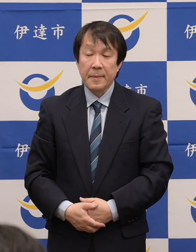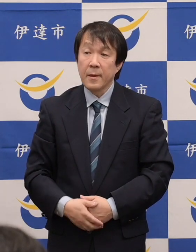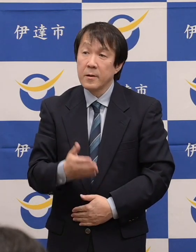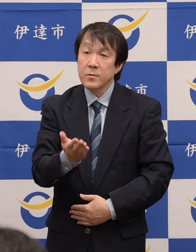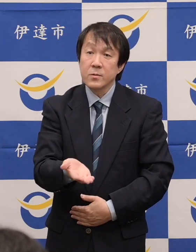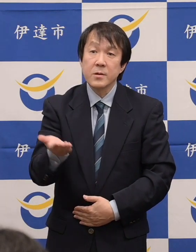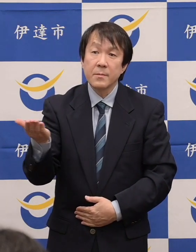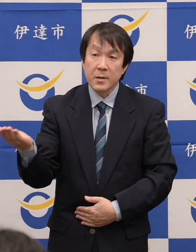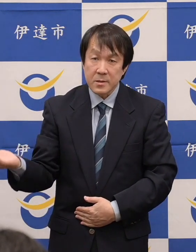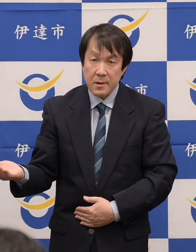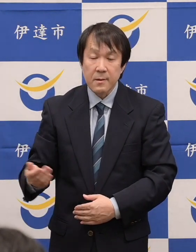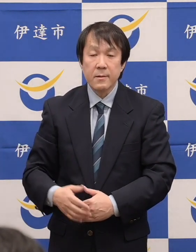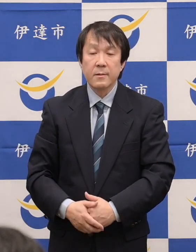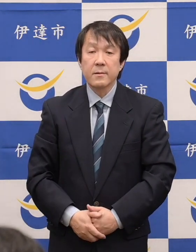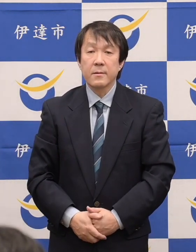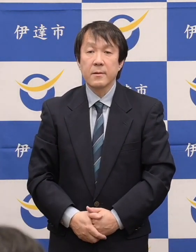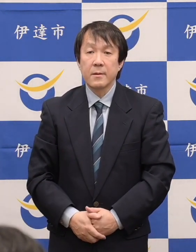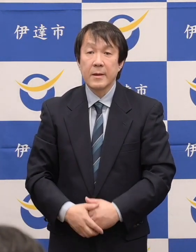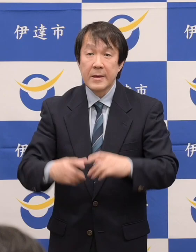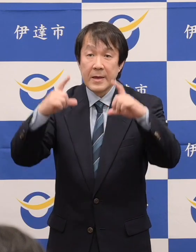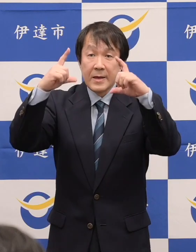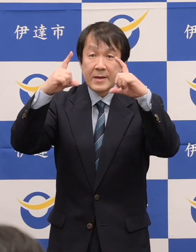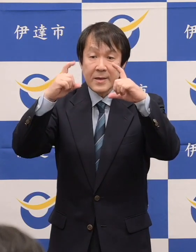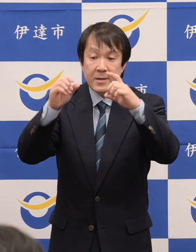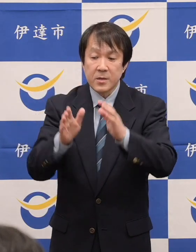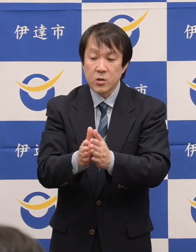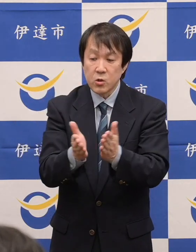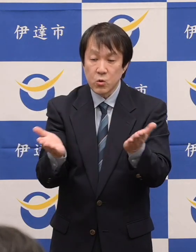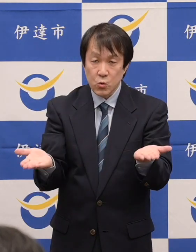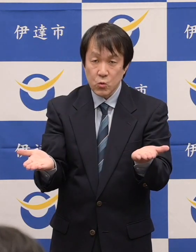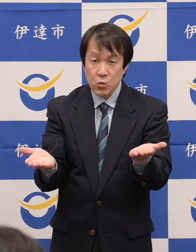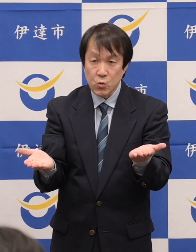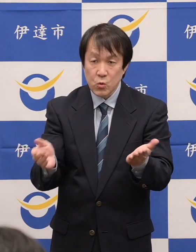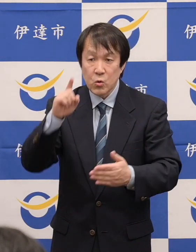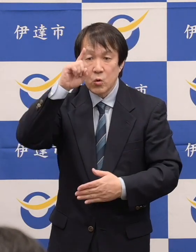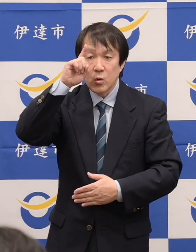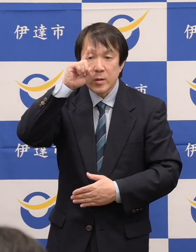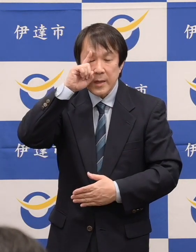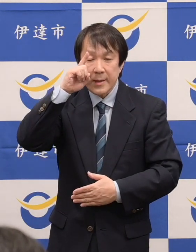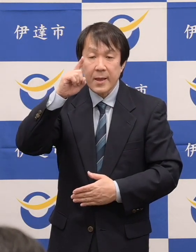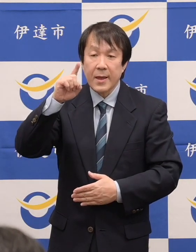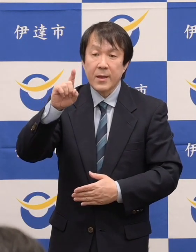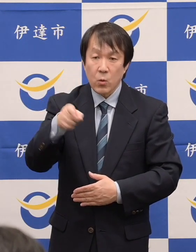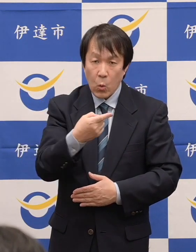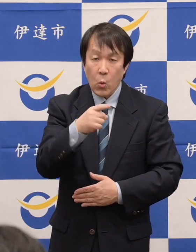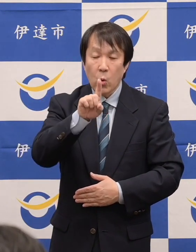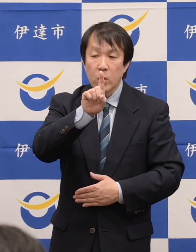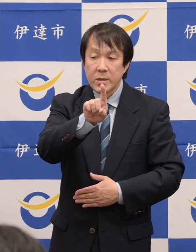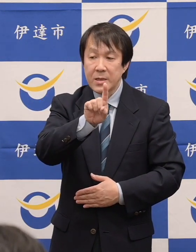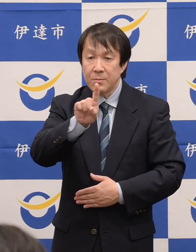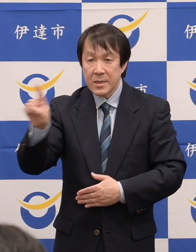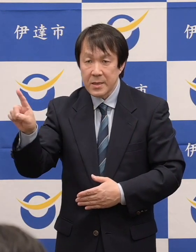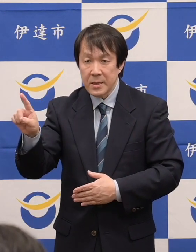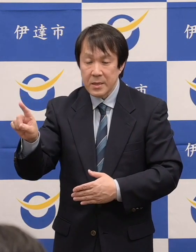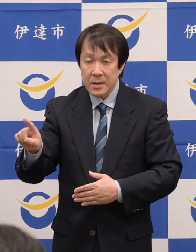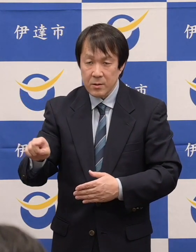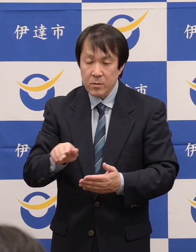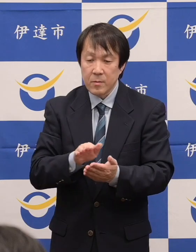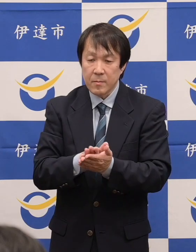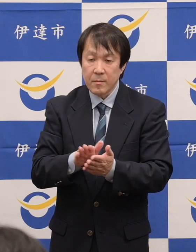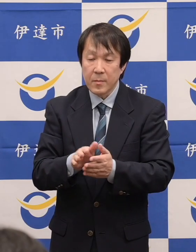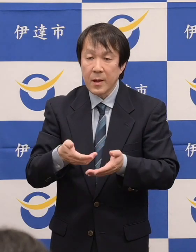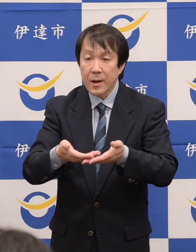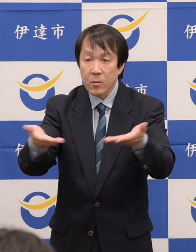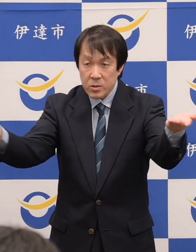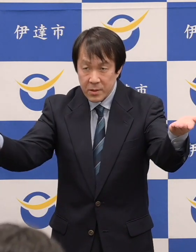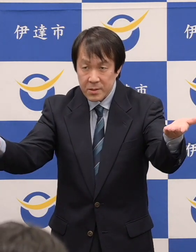続きまして、写真集伊達の日々を発行いたします。伊達市におきまし